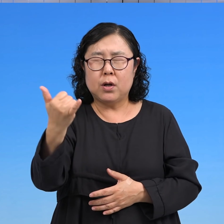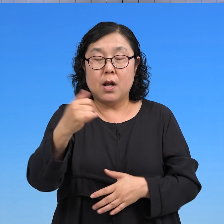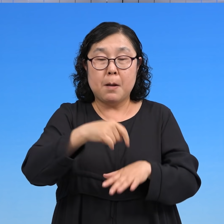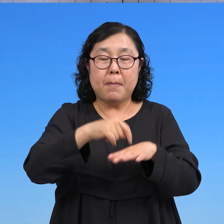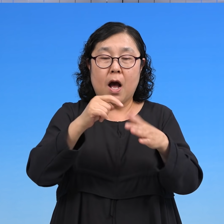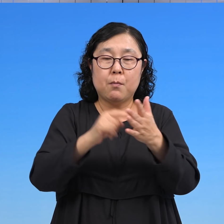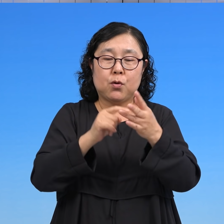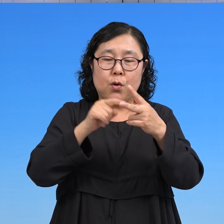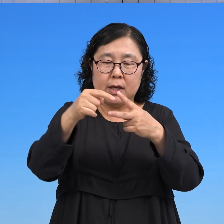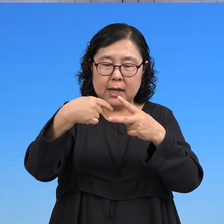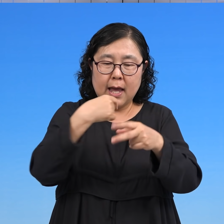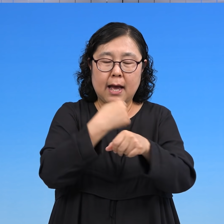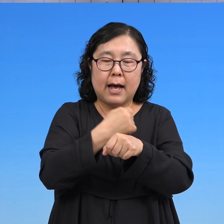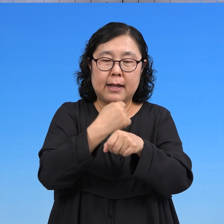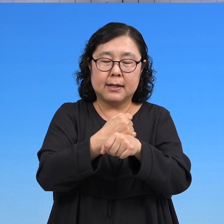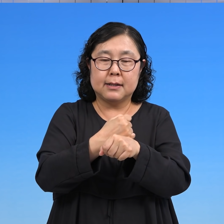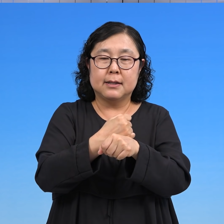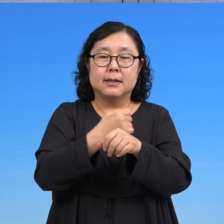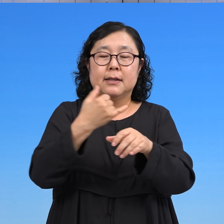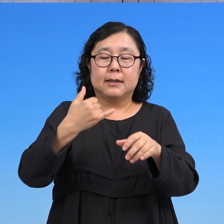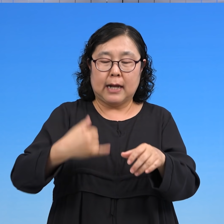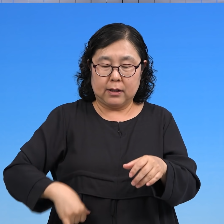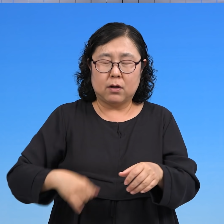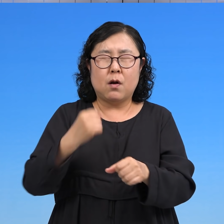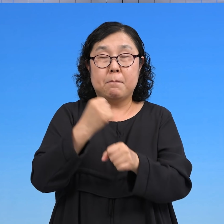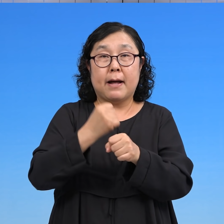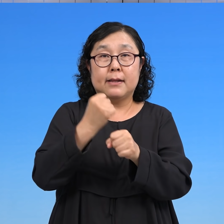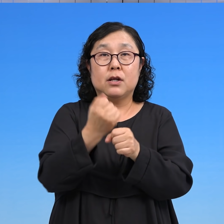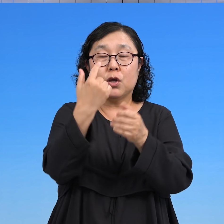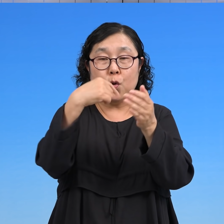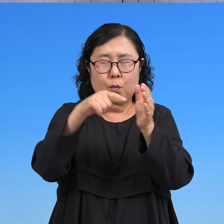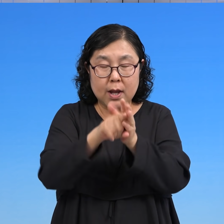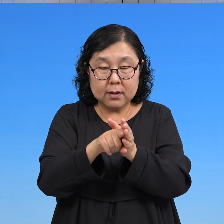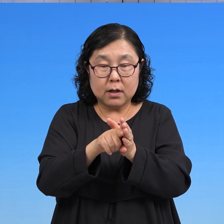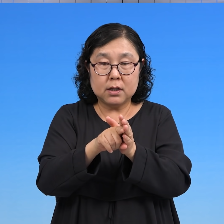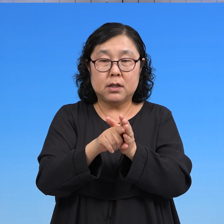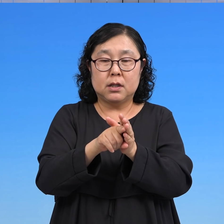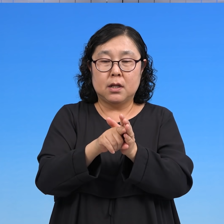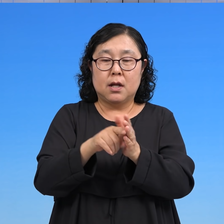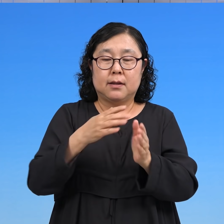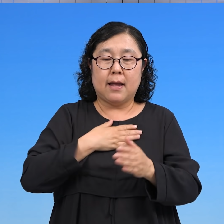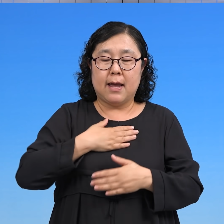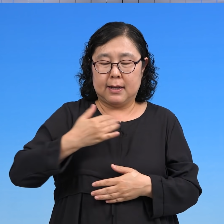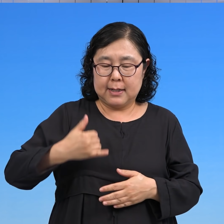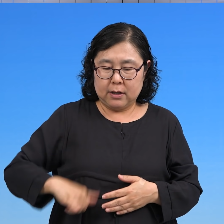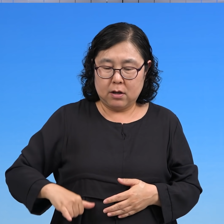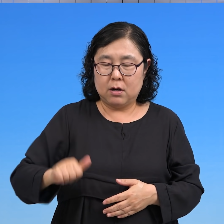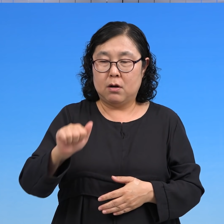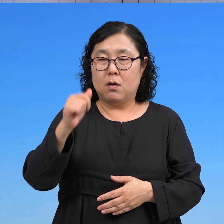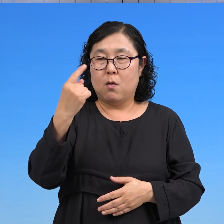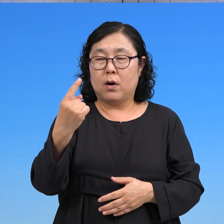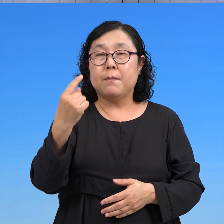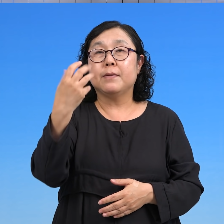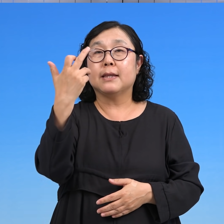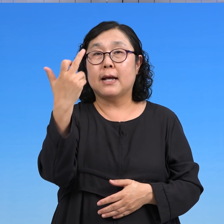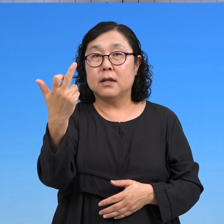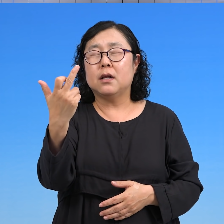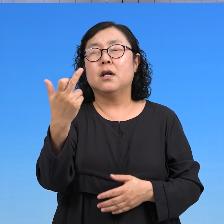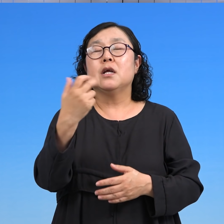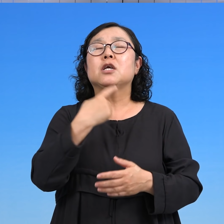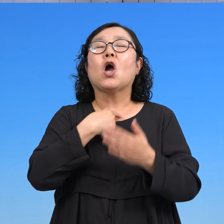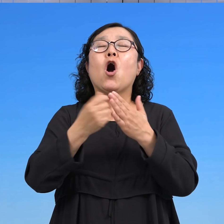만들기 위해서는 우리 자신이 먼저 자녀들을 호렙산을 경험하는 자녀로 만들어야 됩니다.